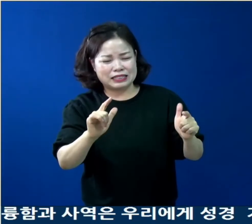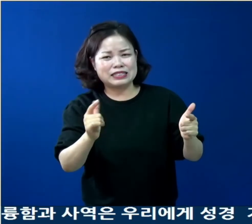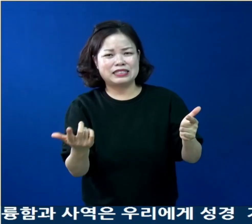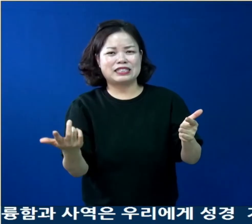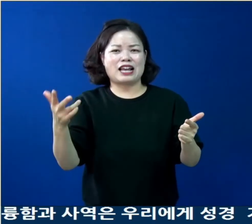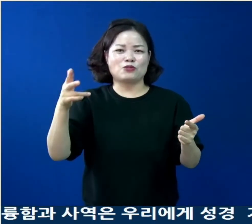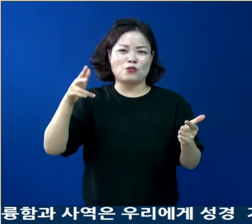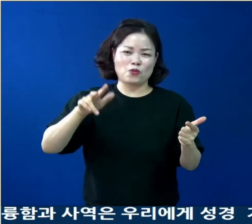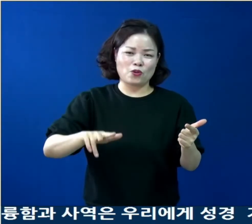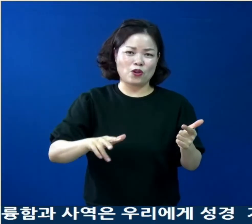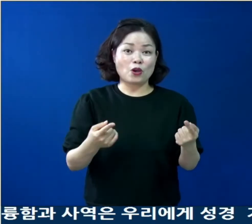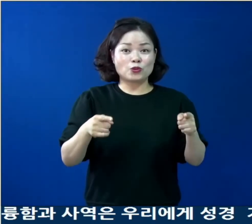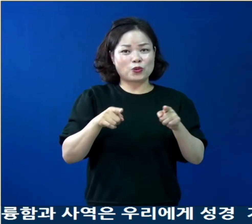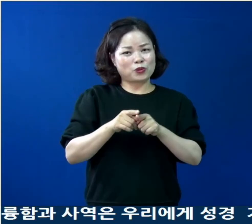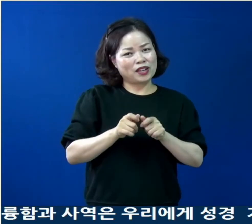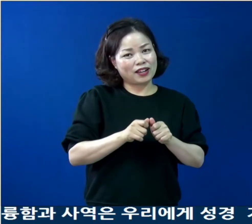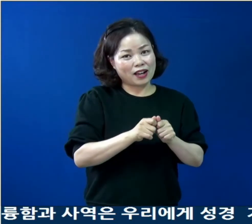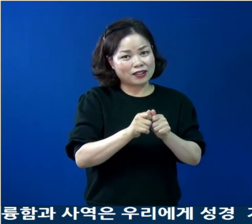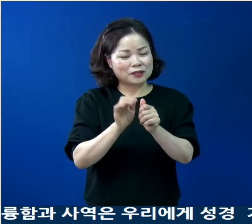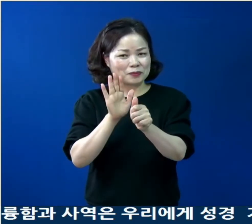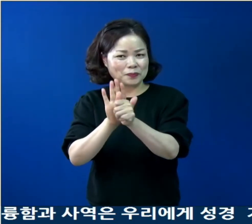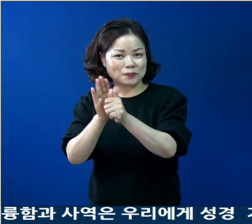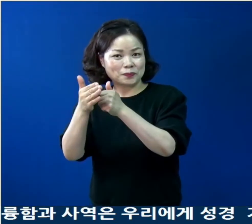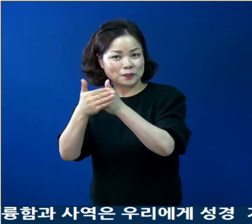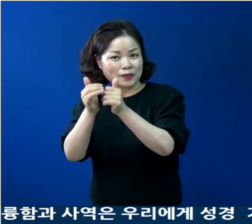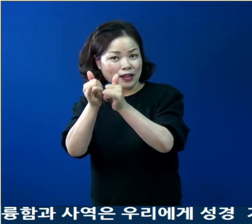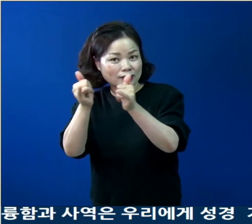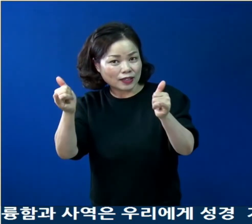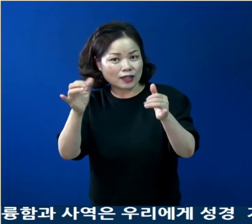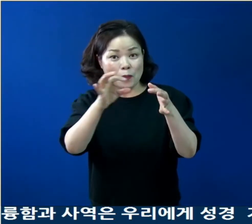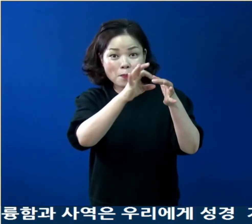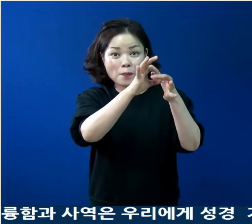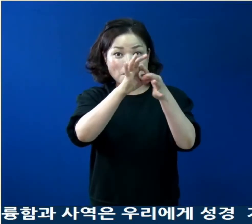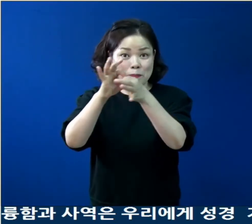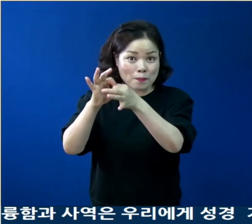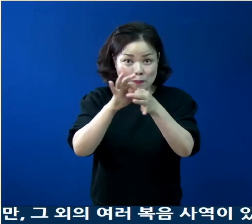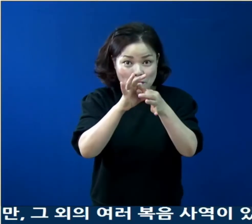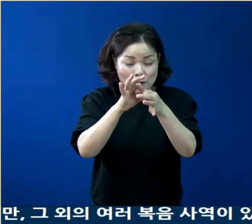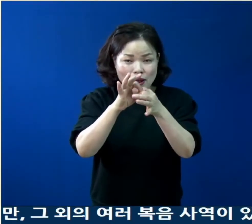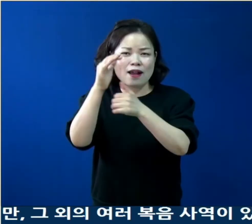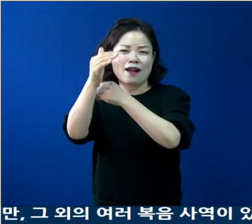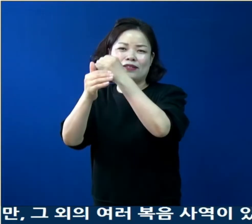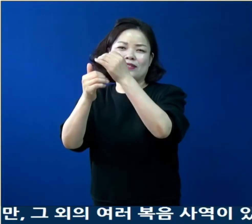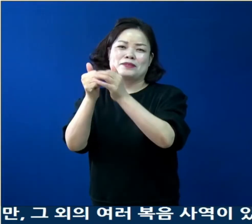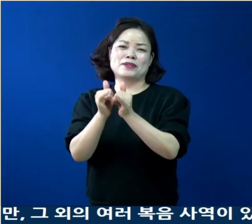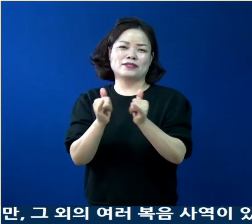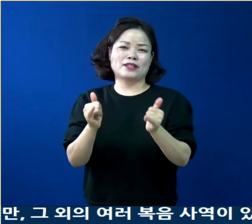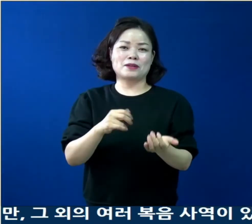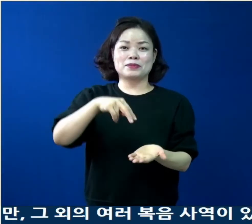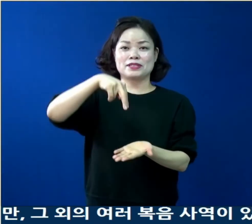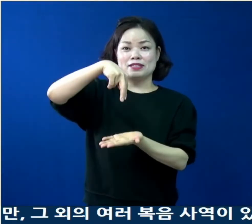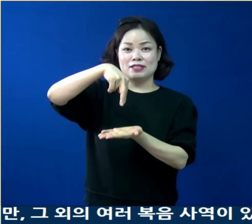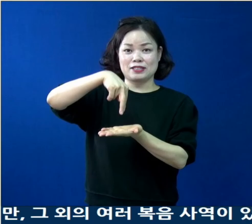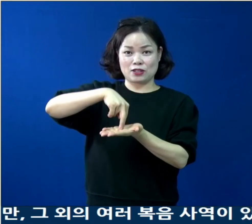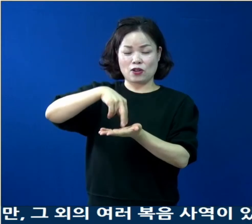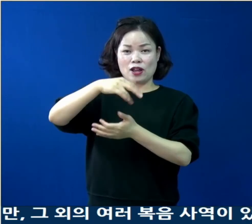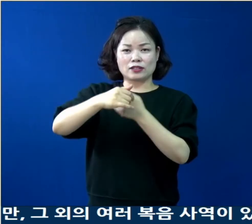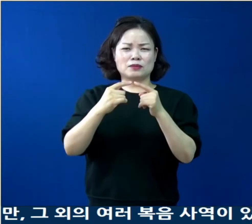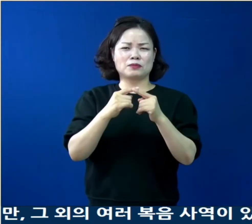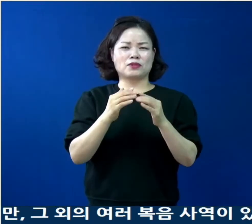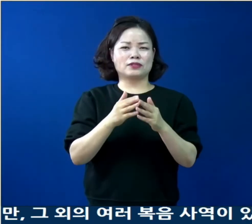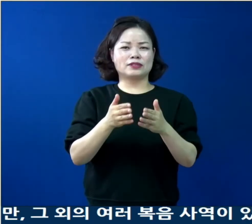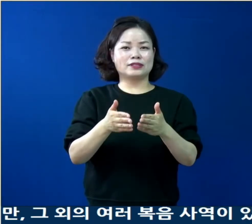될지라도 동행하며 동역하며 사람과 사람을 연결해주고 하나님의 사람들을 세워주고 하나님의